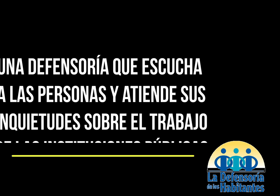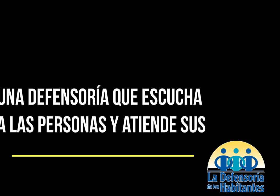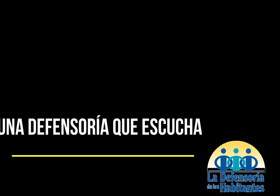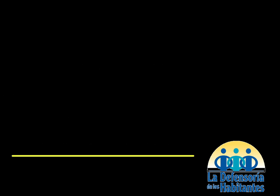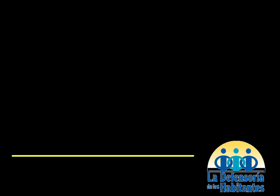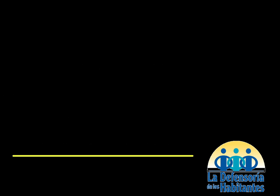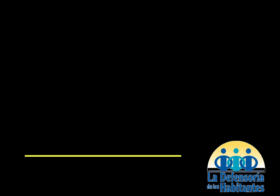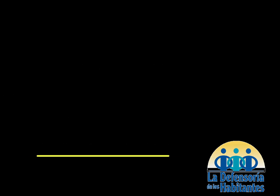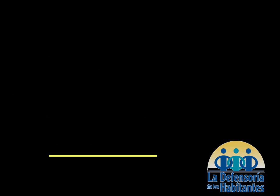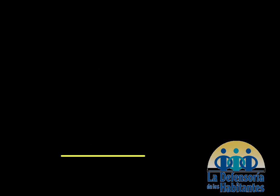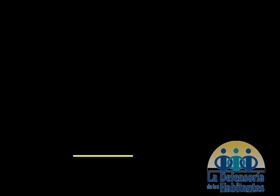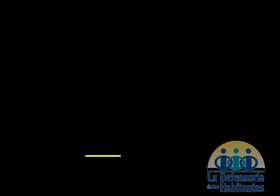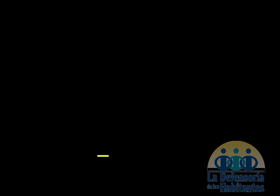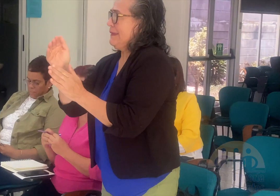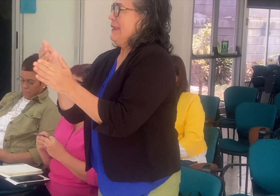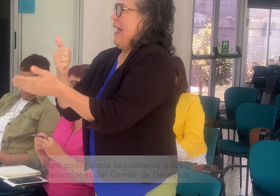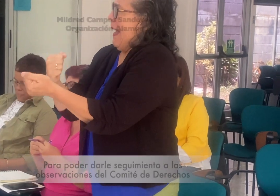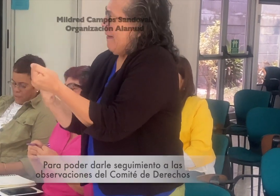Música